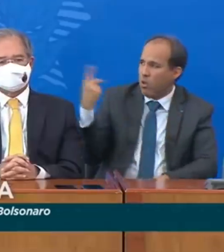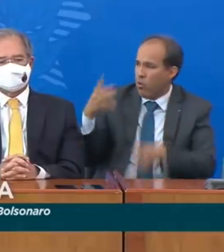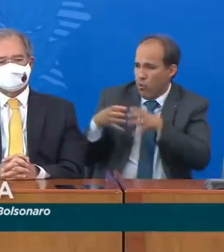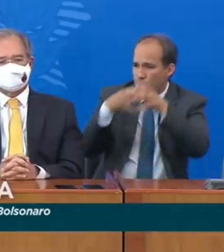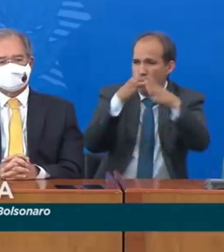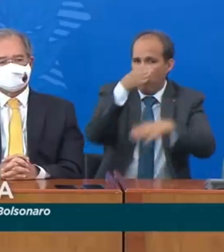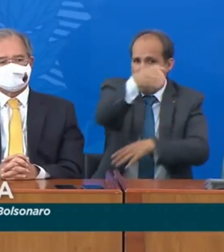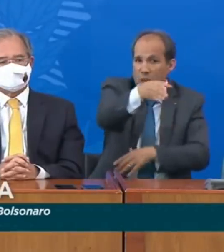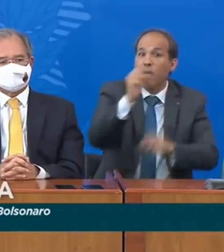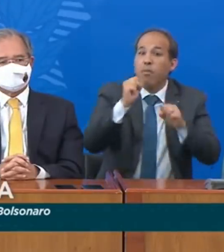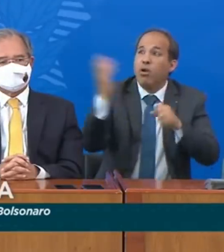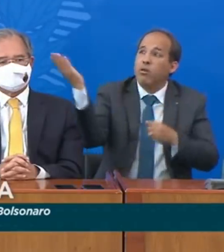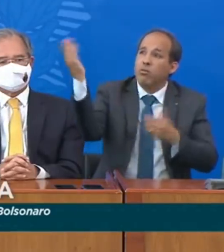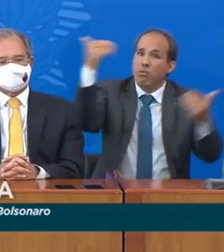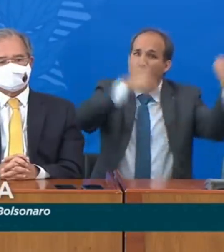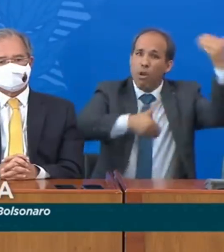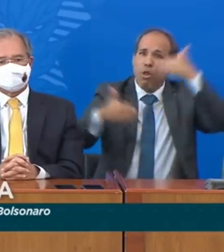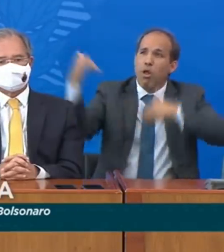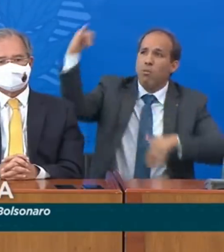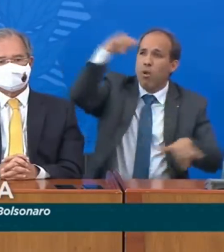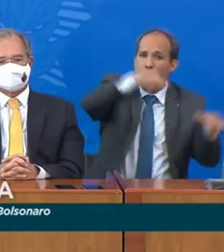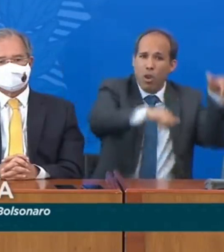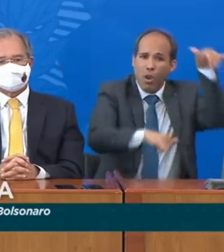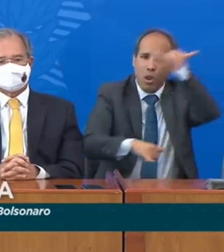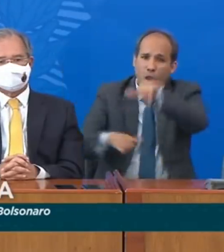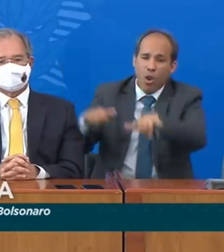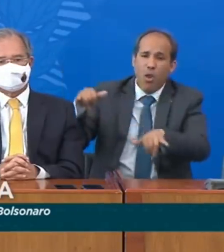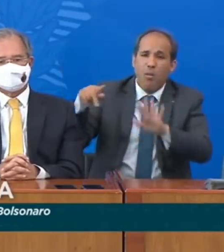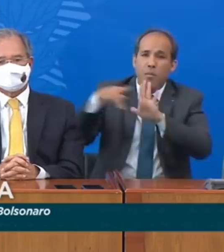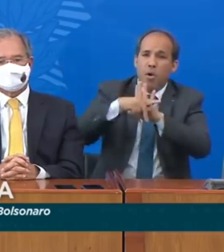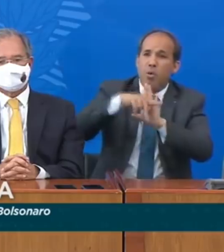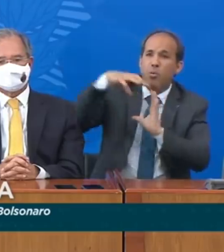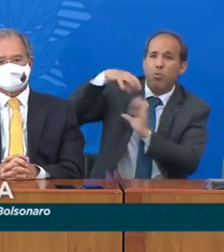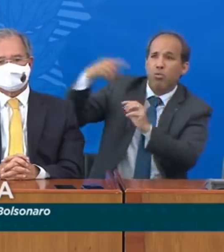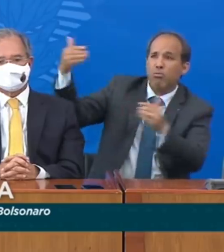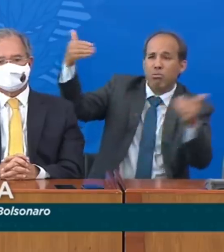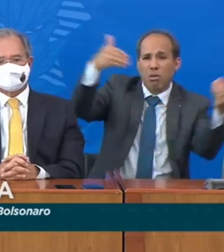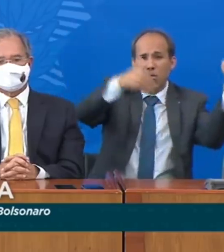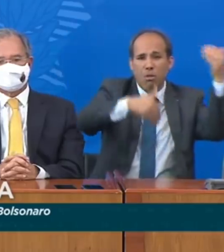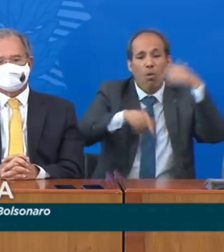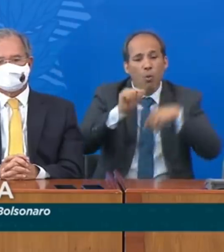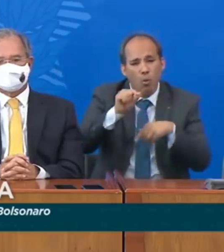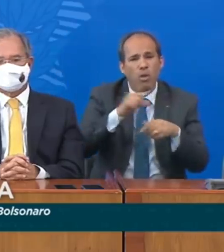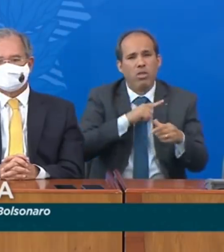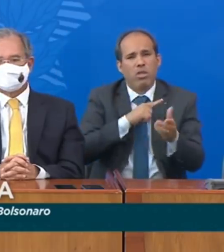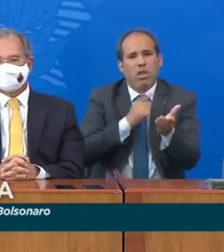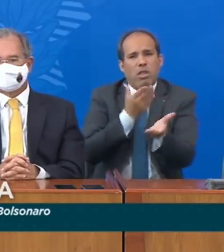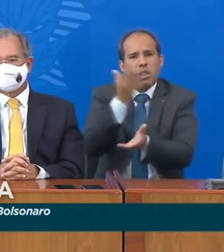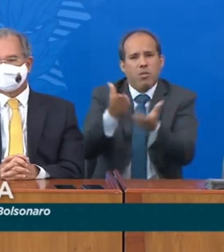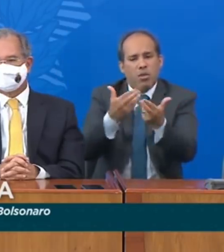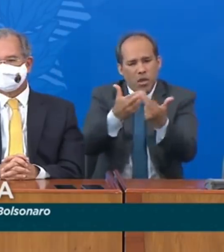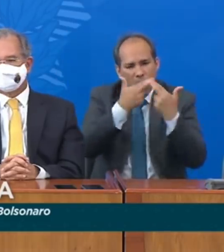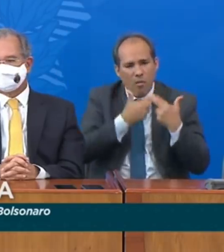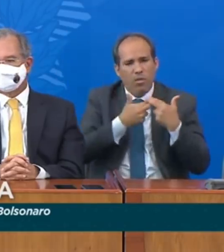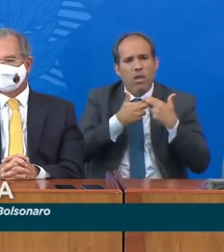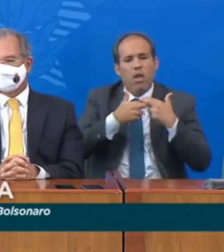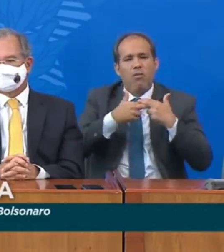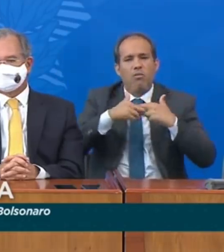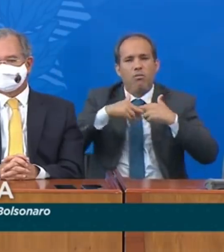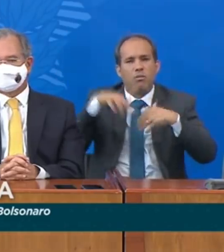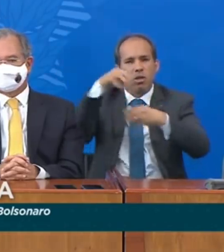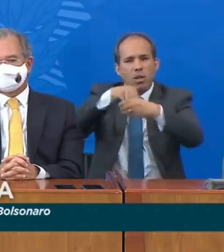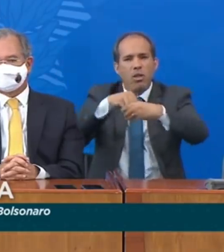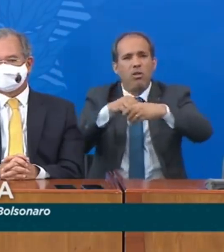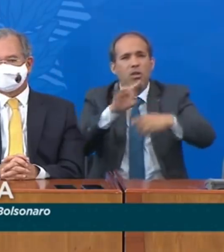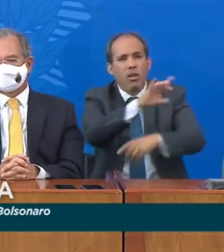voos internacionais. Isso é tratar com seriedade as estatais, também sem aceitar